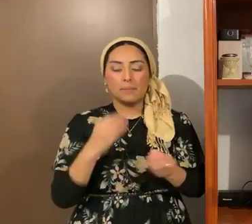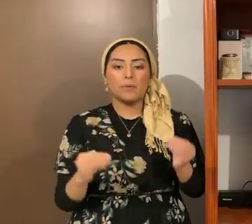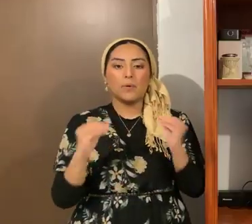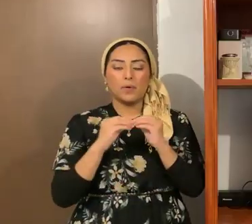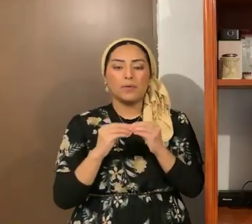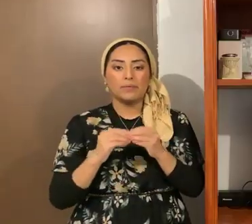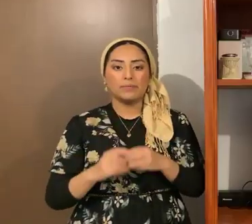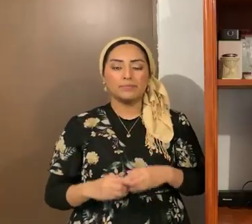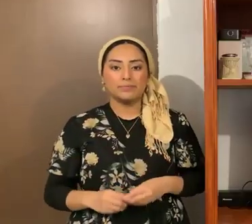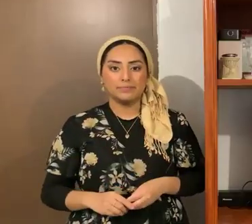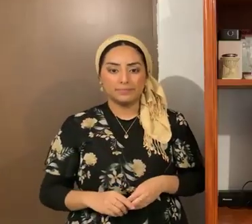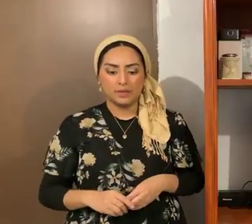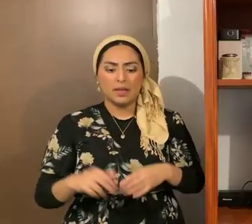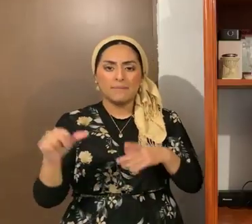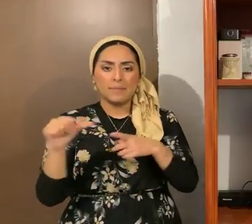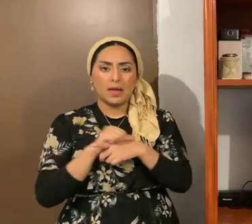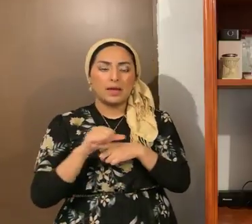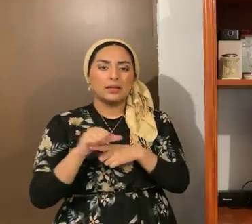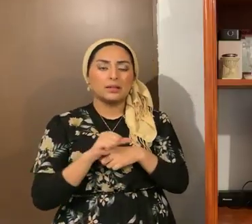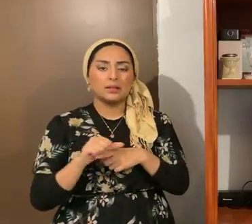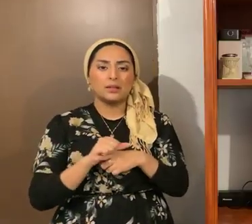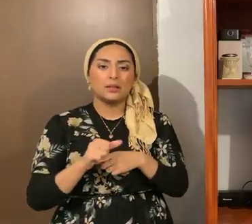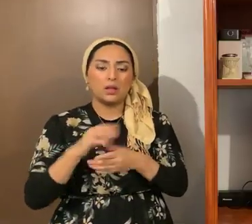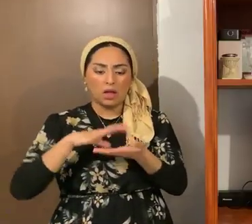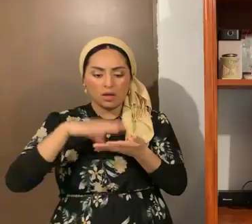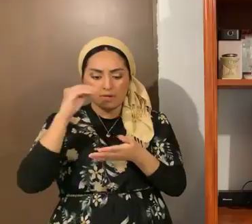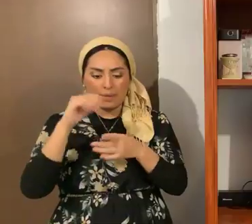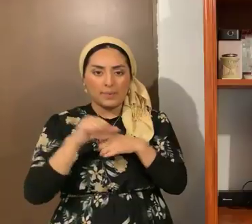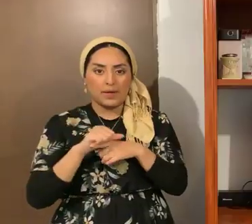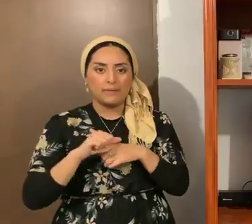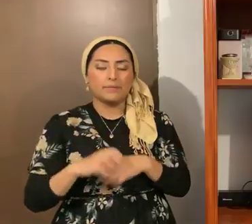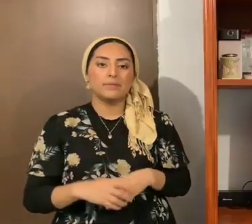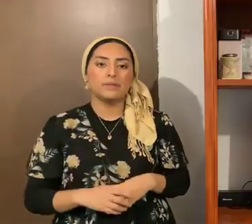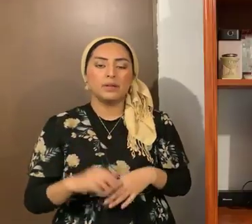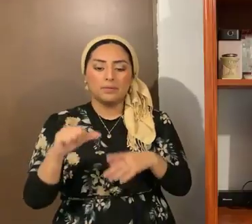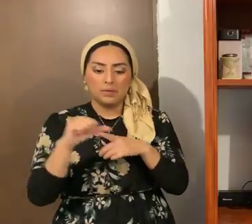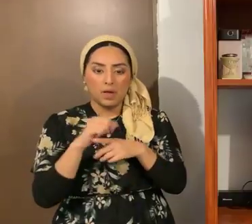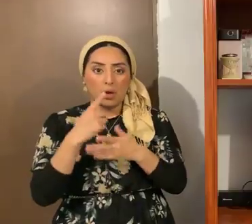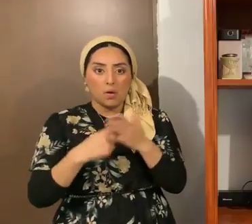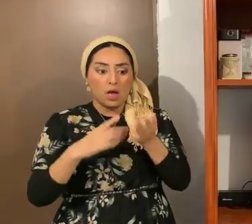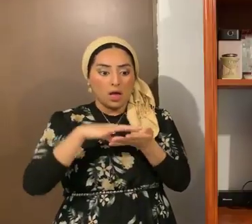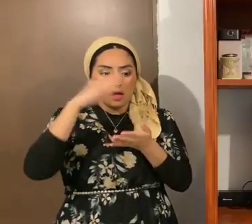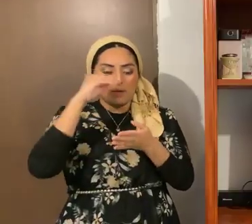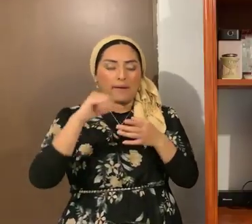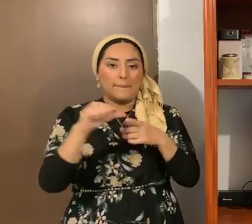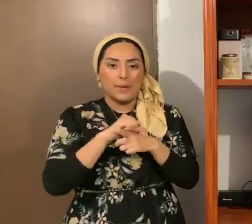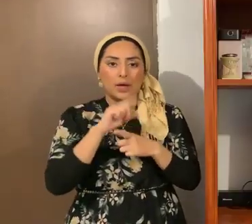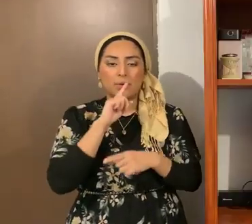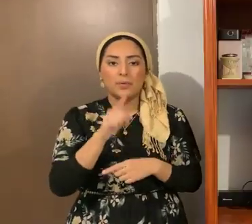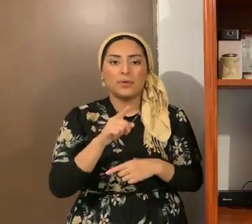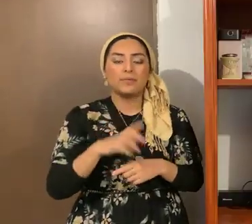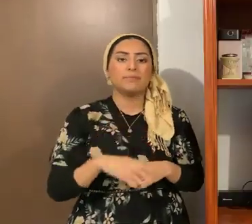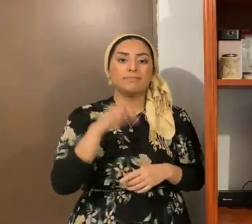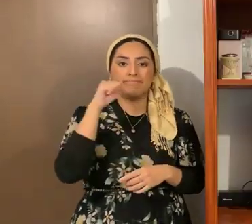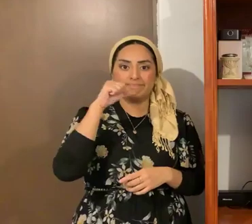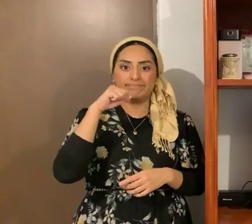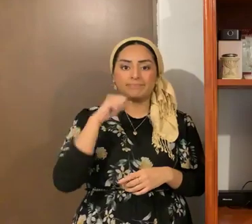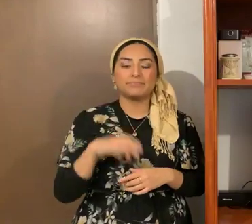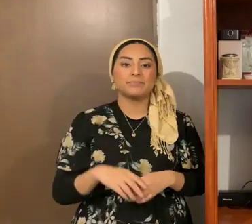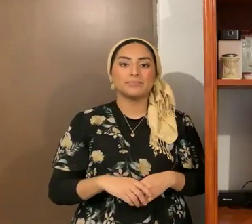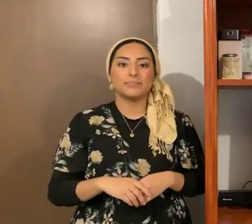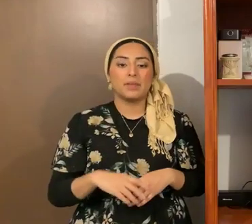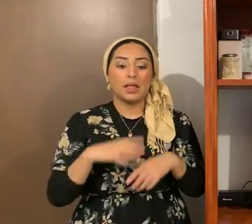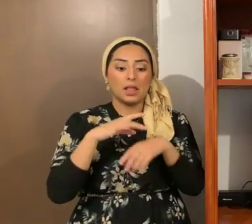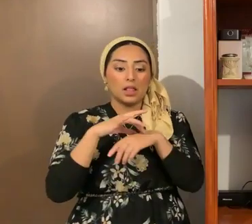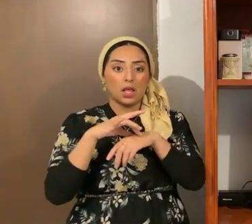cosas todavía. Y apliquémosla. Vamos a aplicar lo que vamos a aprender hoy, ¿de acuerdo? ¿Así?